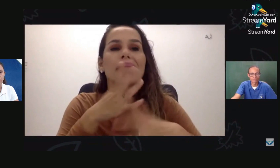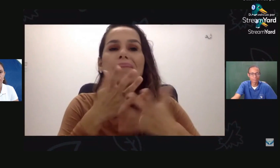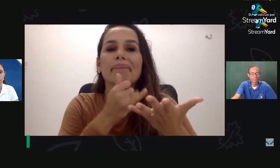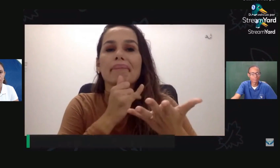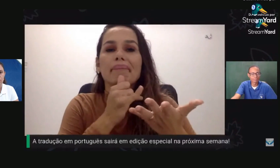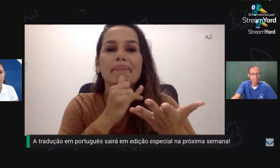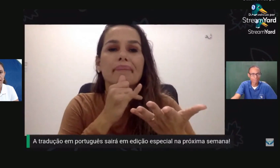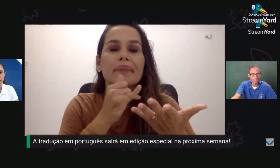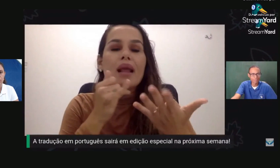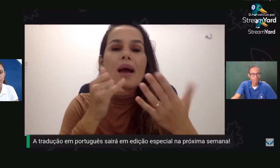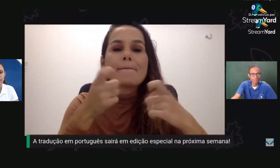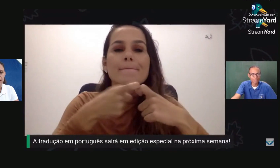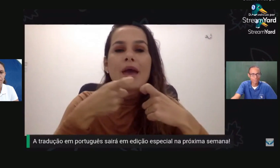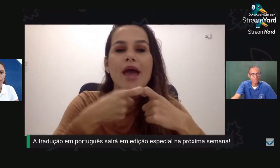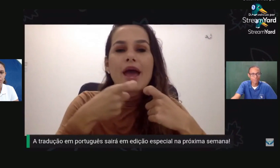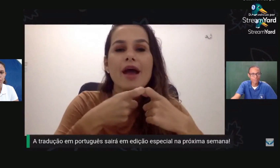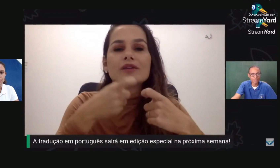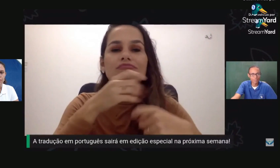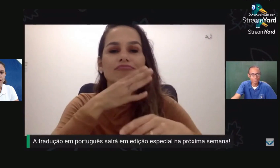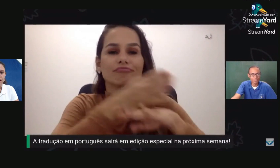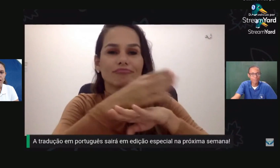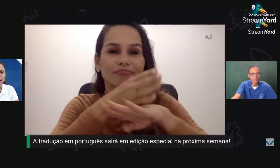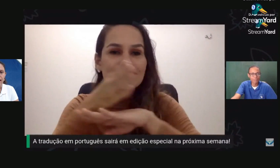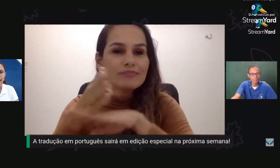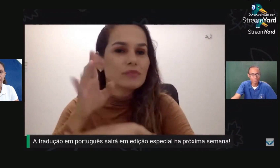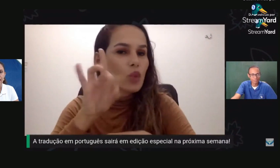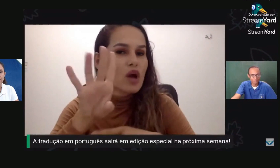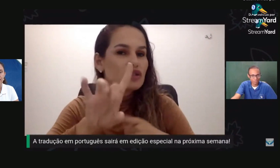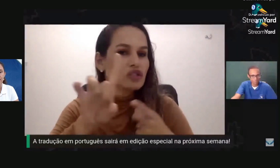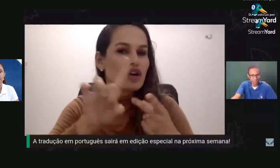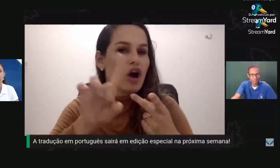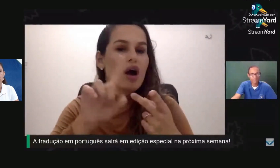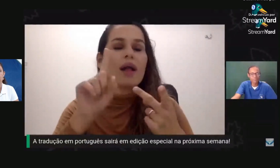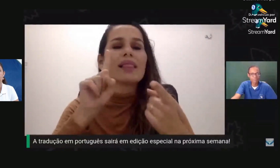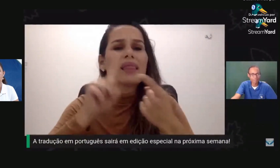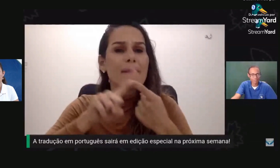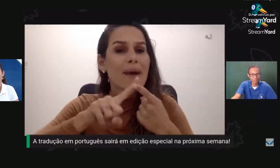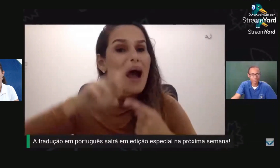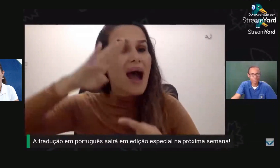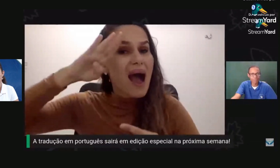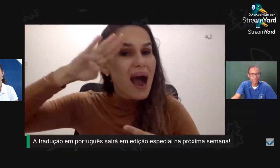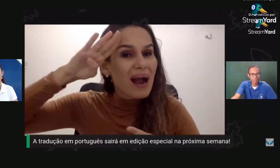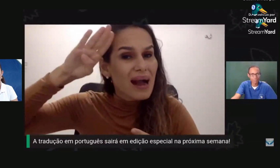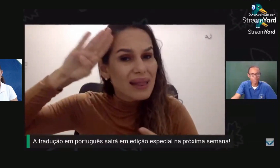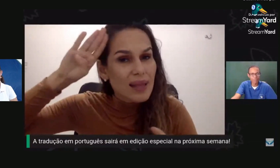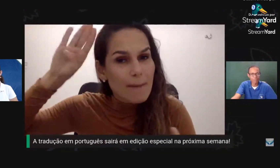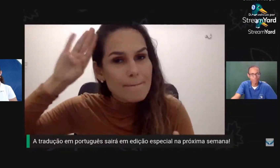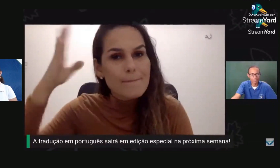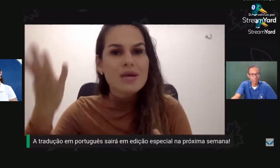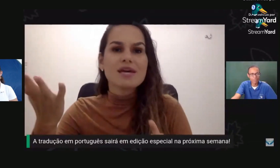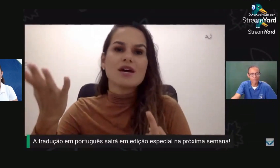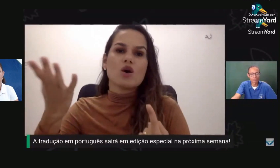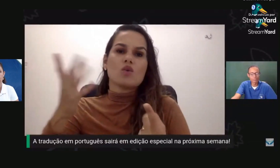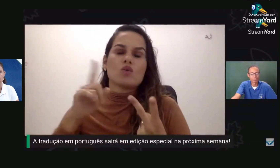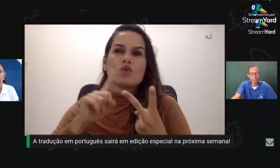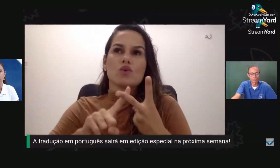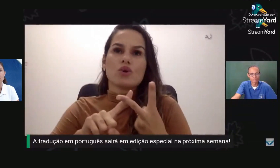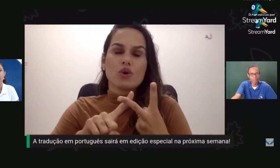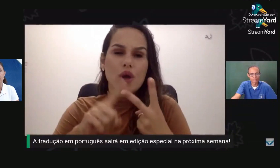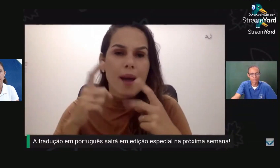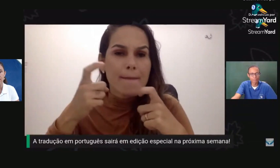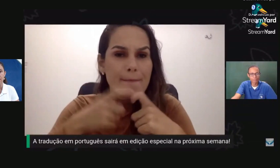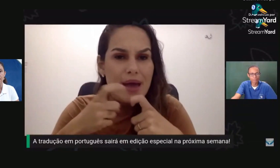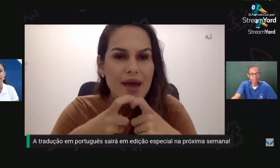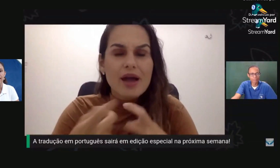Não pode ser o foco somente, por exemplo, Mas as barreiras não existem só na área médica, não.